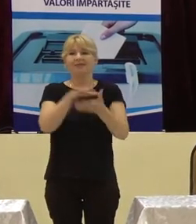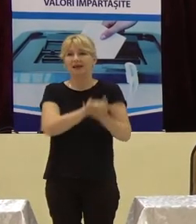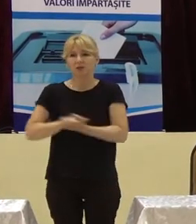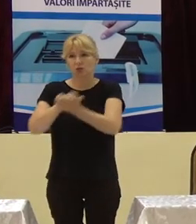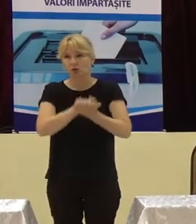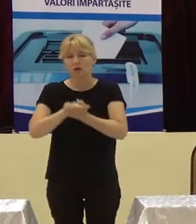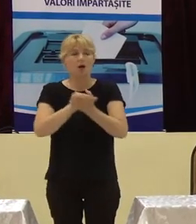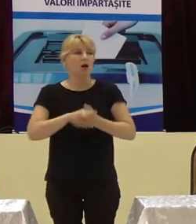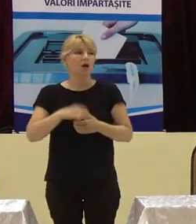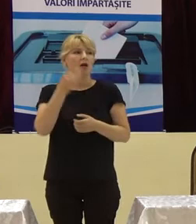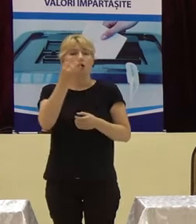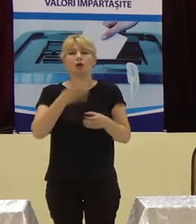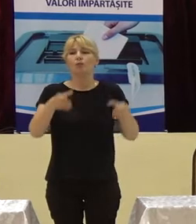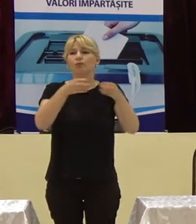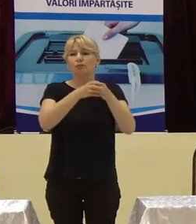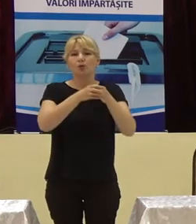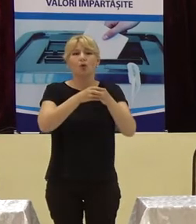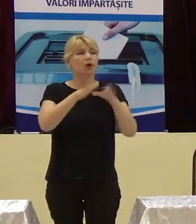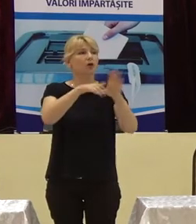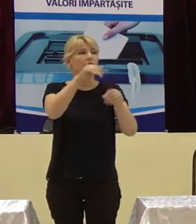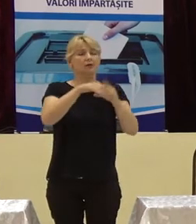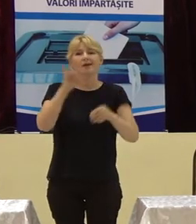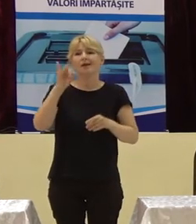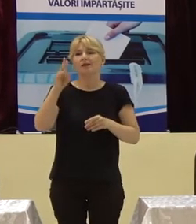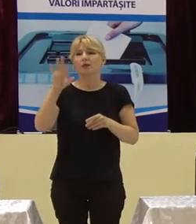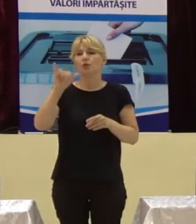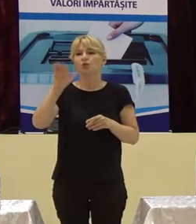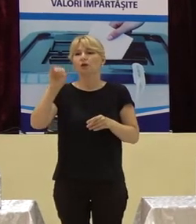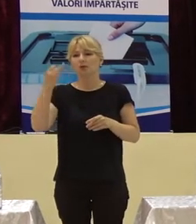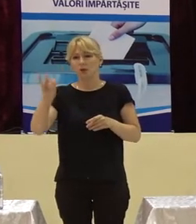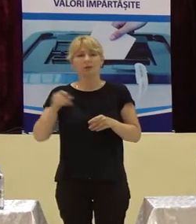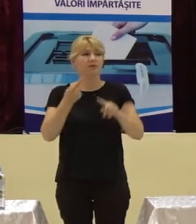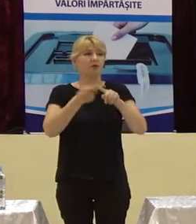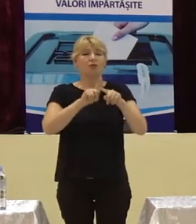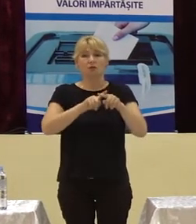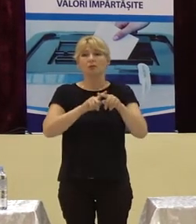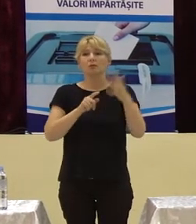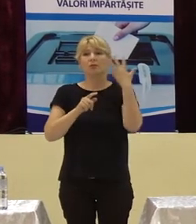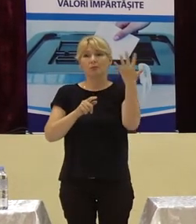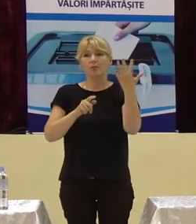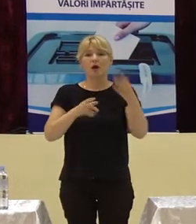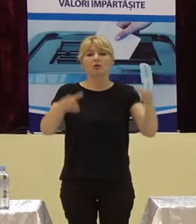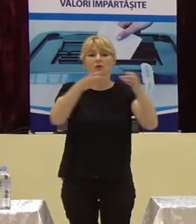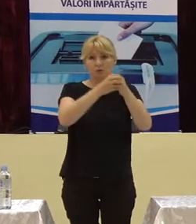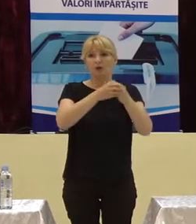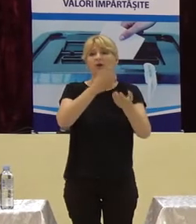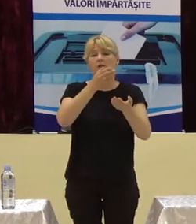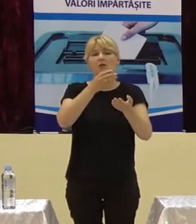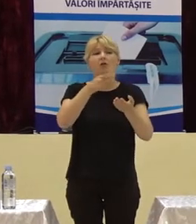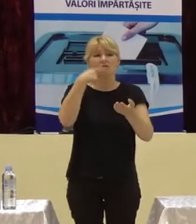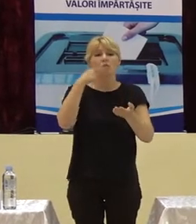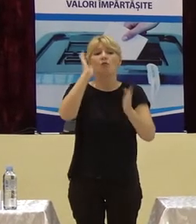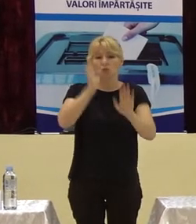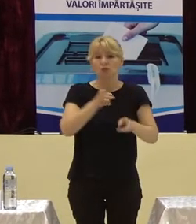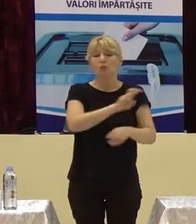și Blocul Electoral Renato Usatăi. Deși toți cei cinci candidați au confirmat